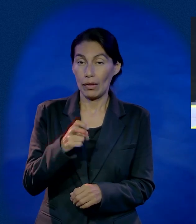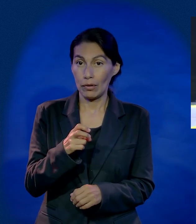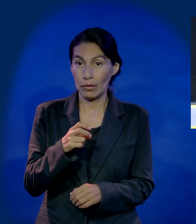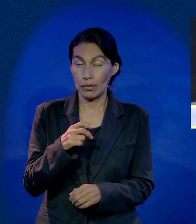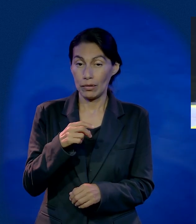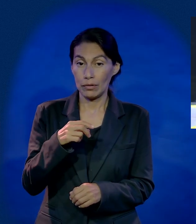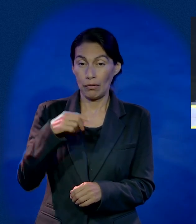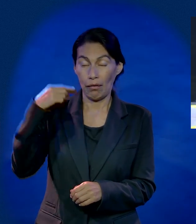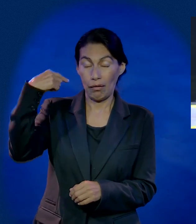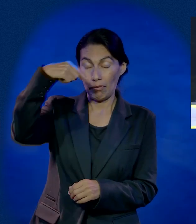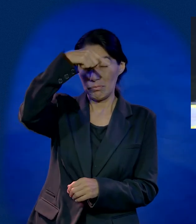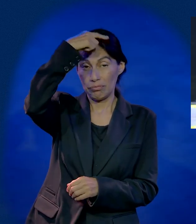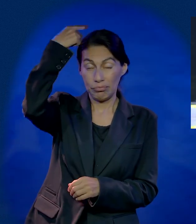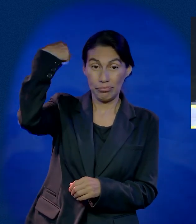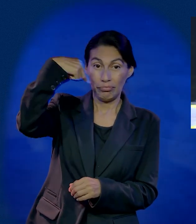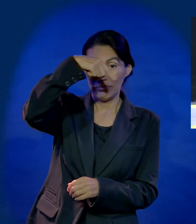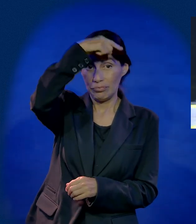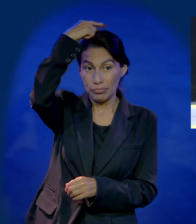ojitos también.